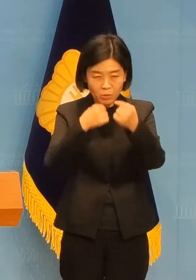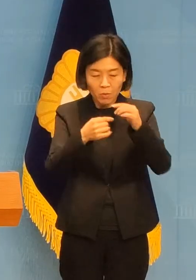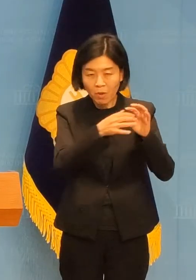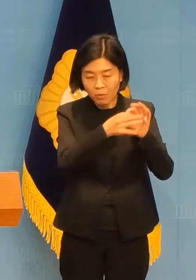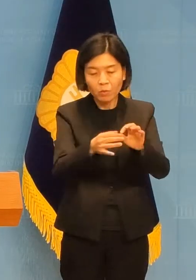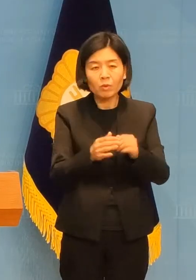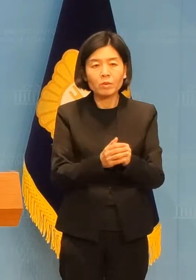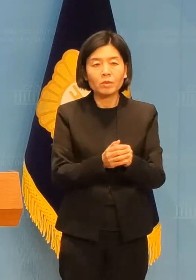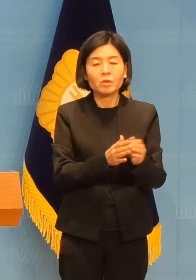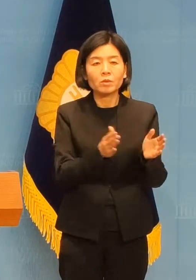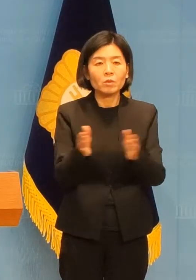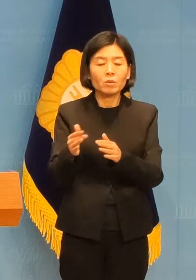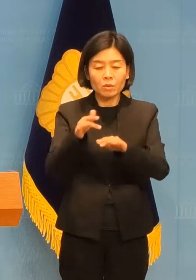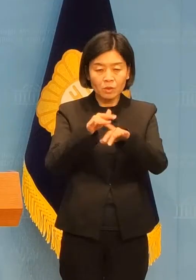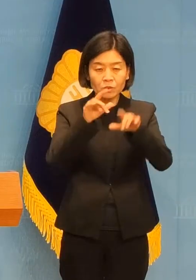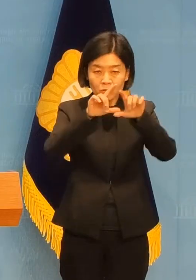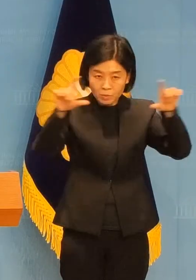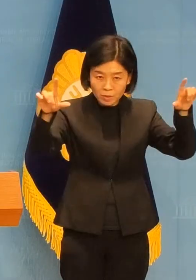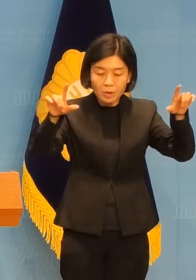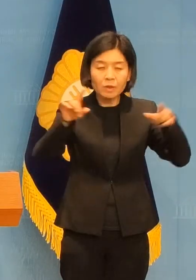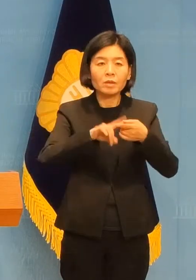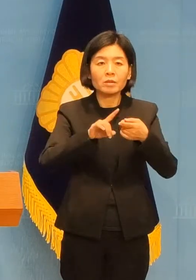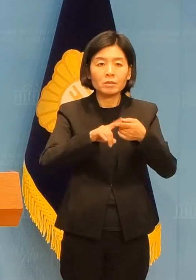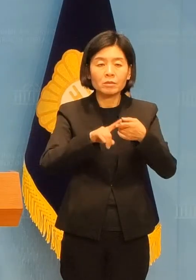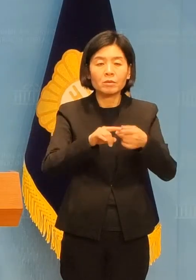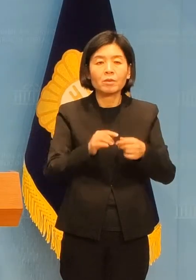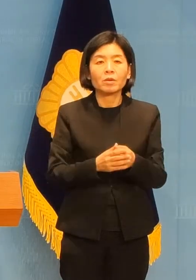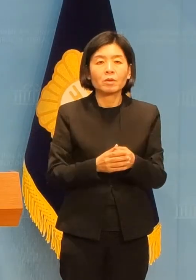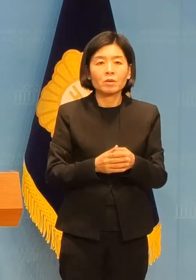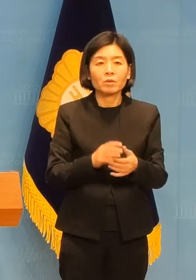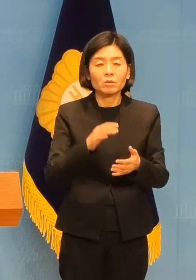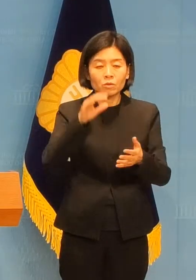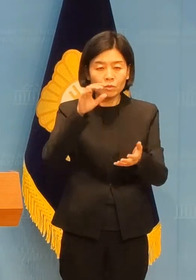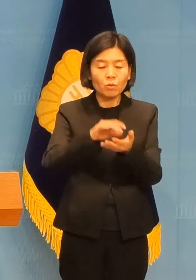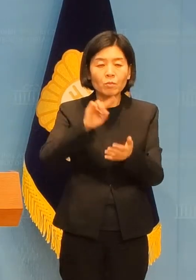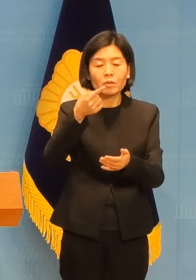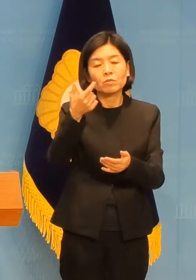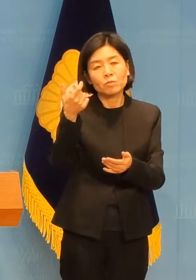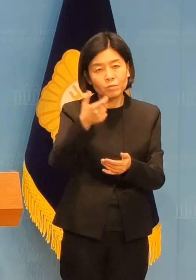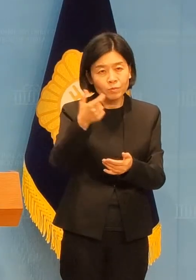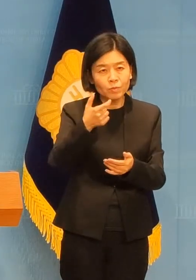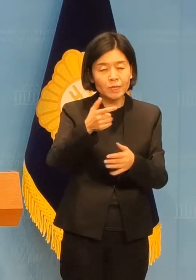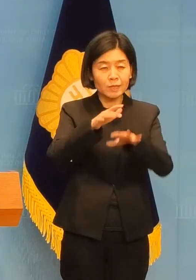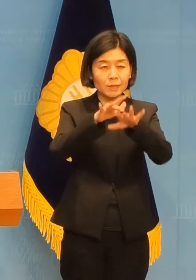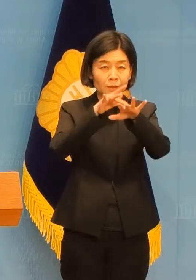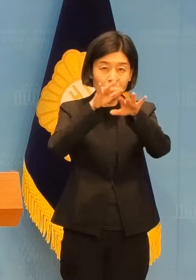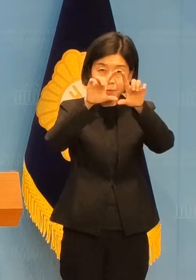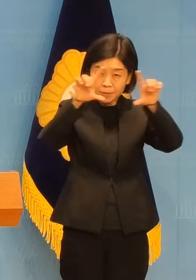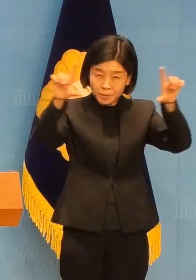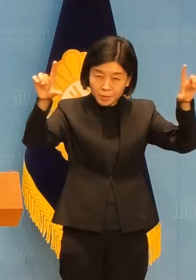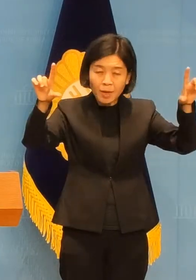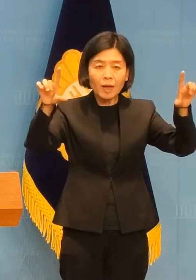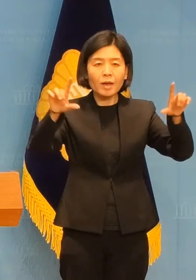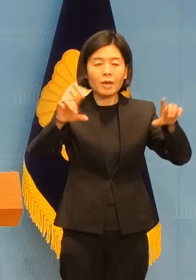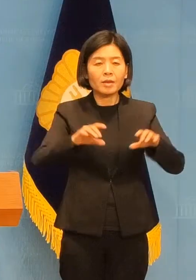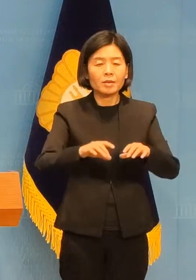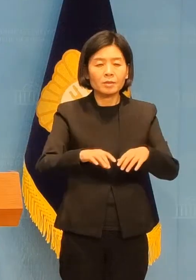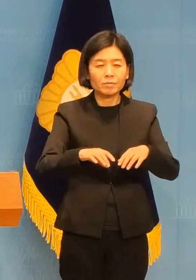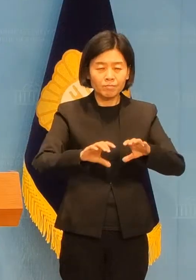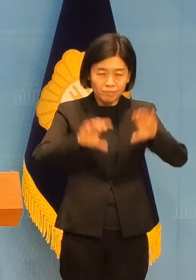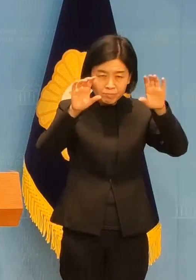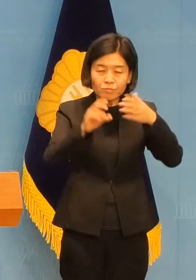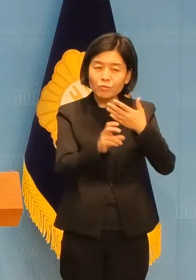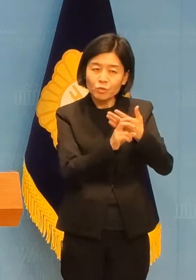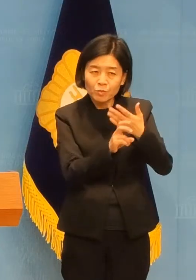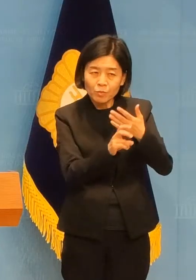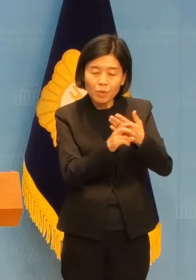대응 보고입니다. 이번 주 민주파출소를 통해 총 160건의 불법 현수막